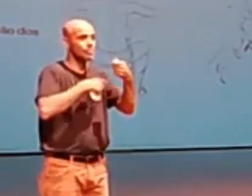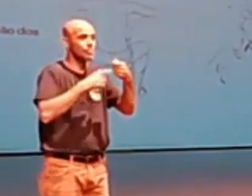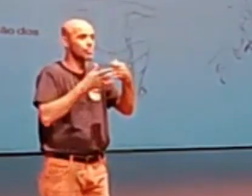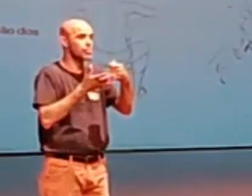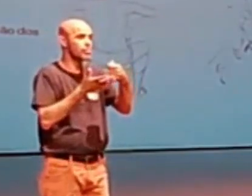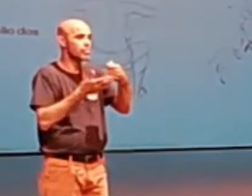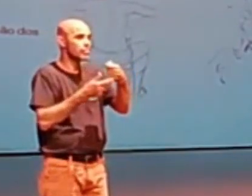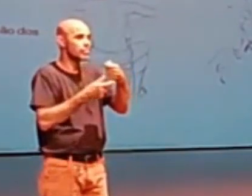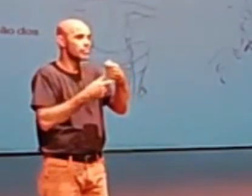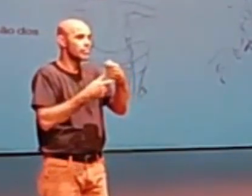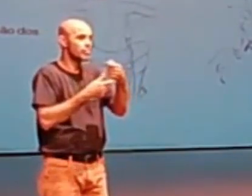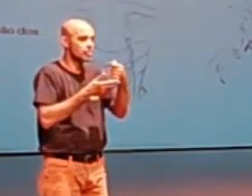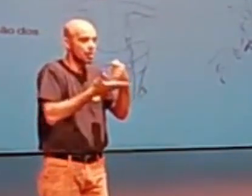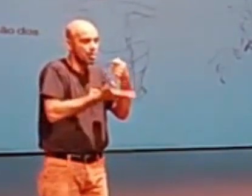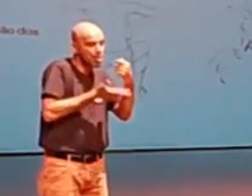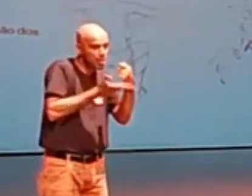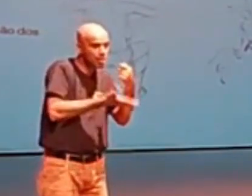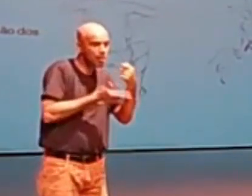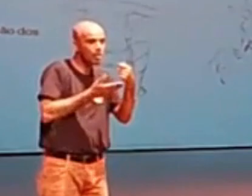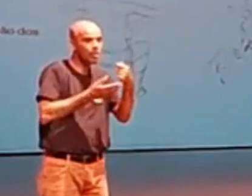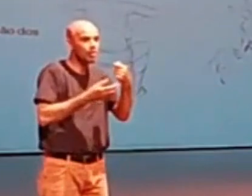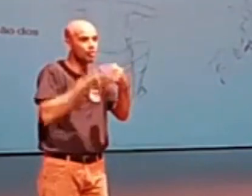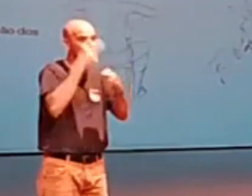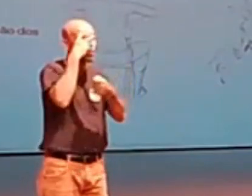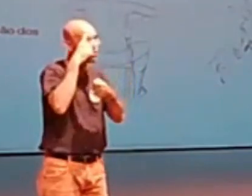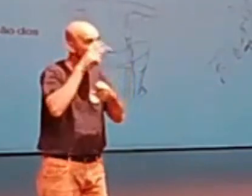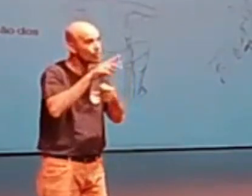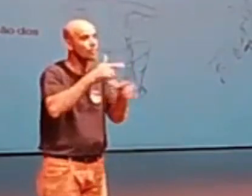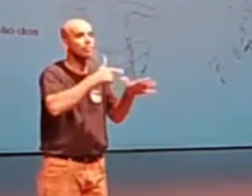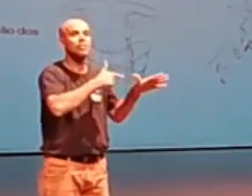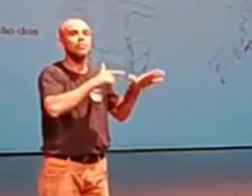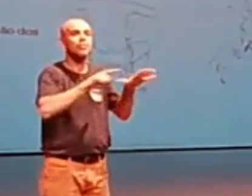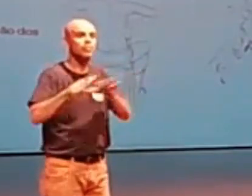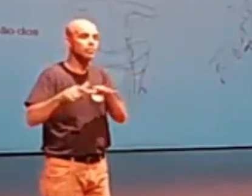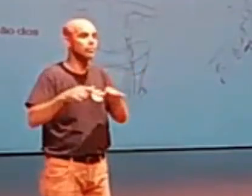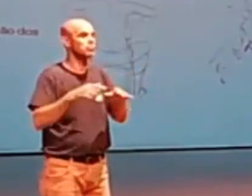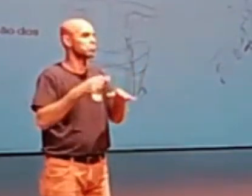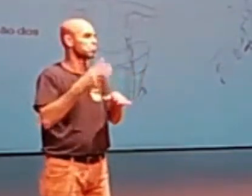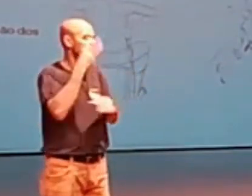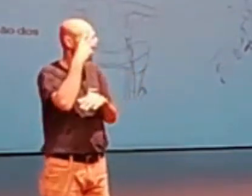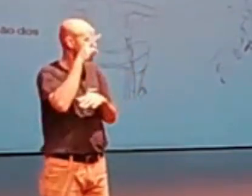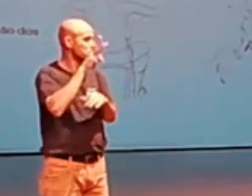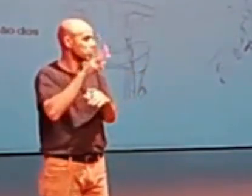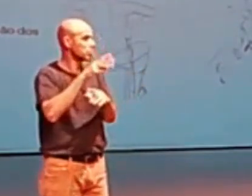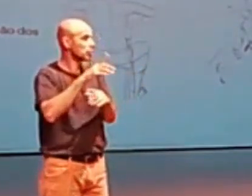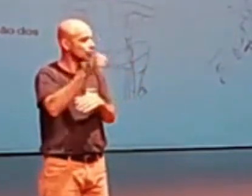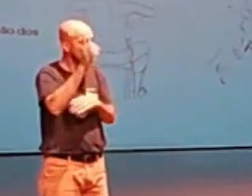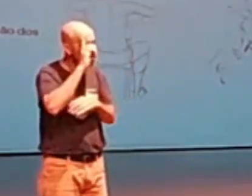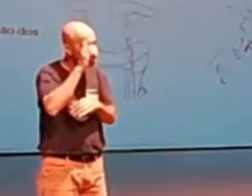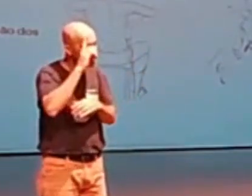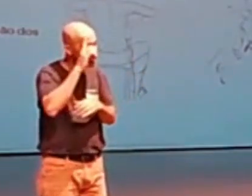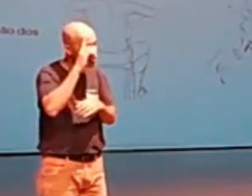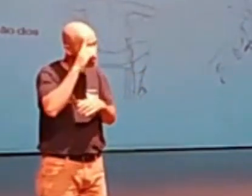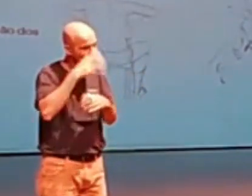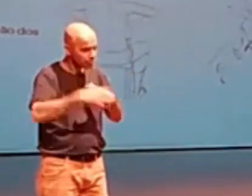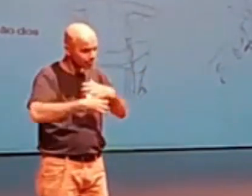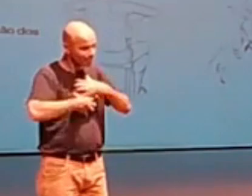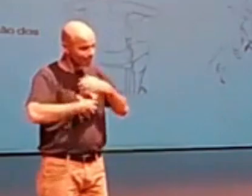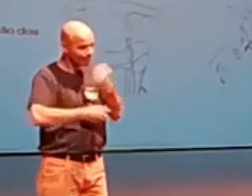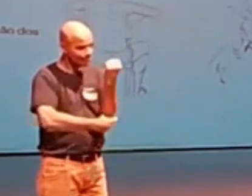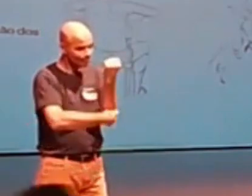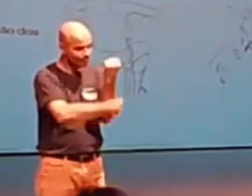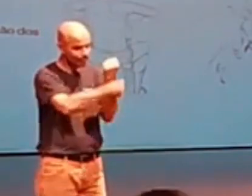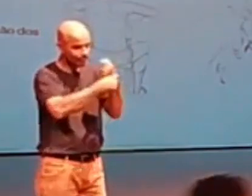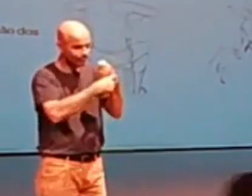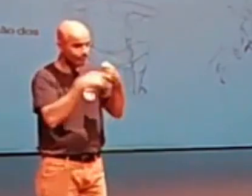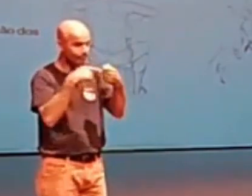exemplo, sendo tratada até 2 vezes na semana, até que seja 3 vezes, porém ela está todos os dias no corpo dessa pessoa. Ela tem